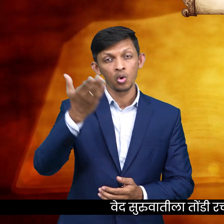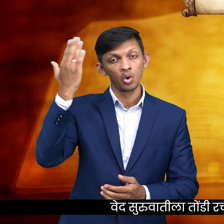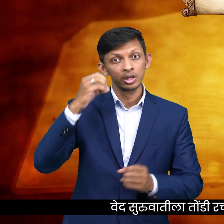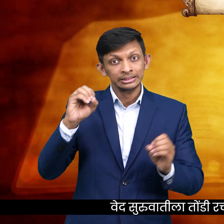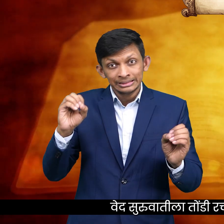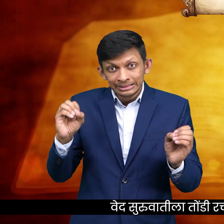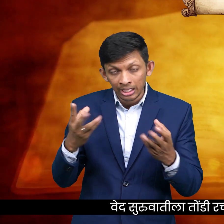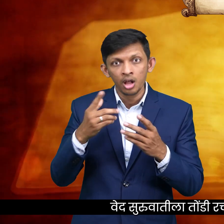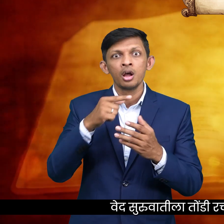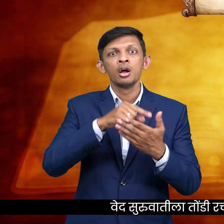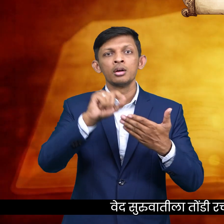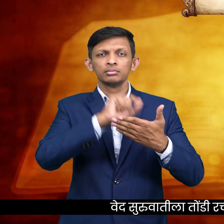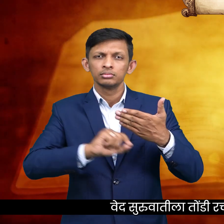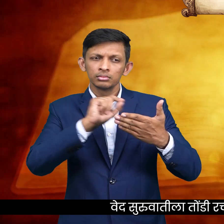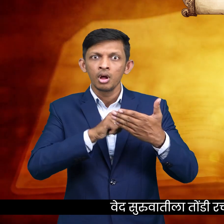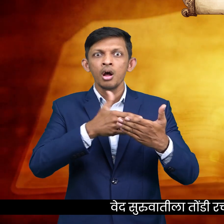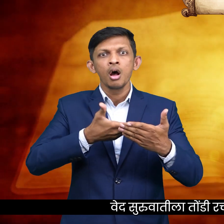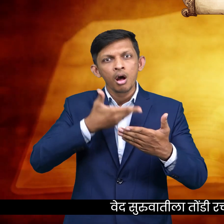वेद सुरुवातीला तोंडी रचले गेले.